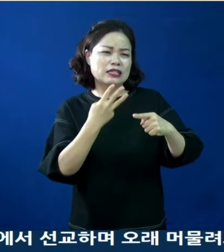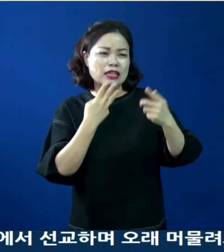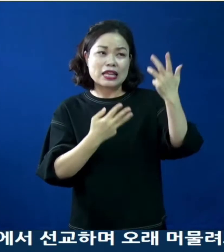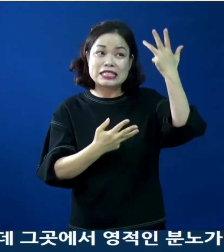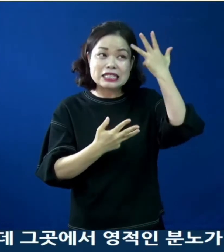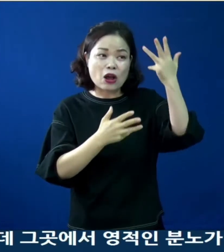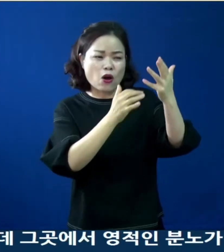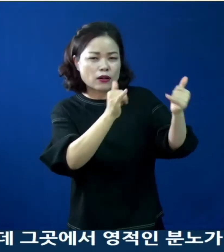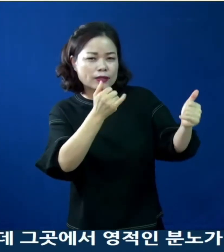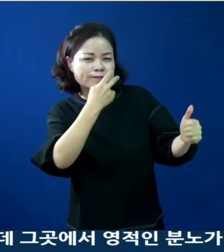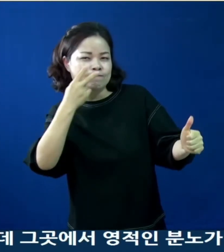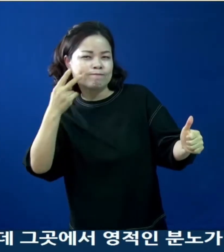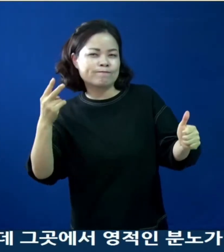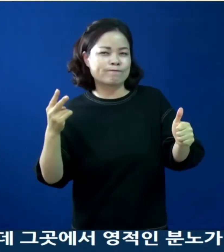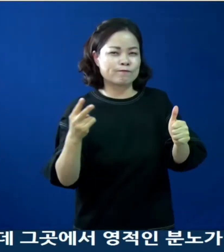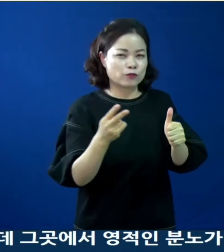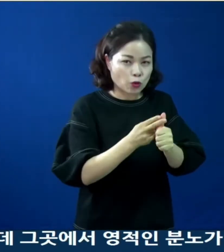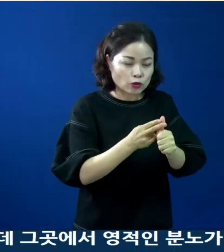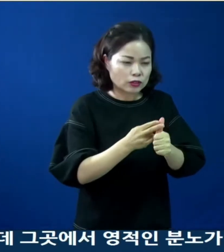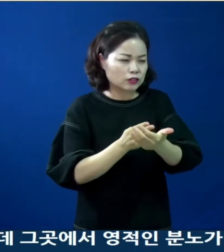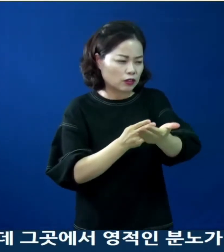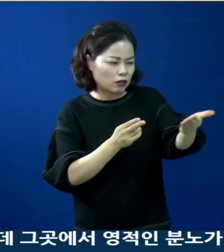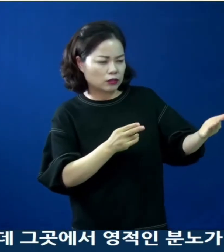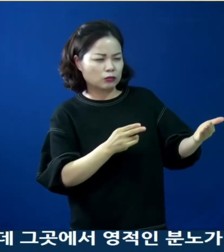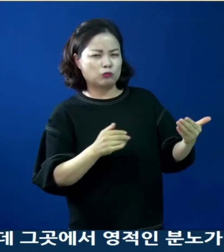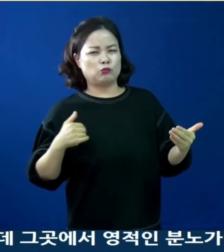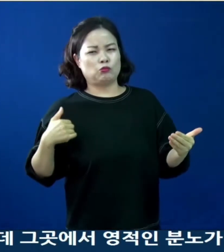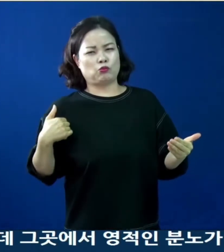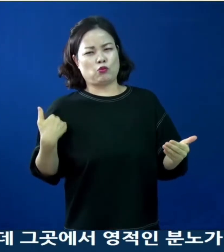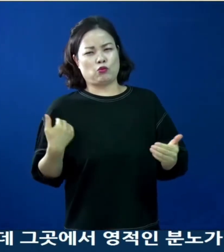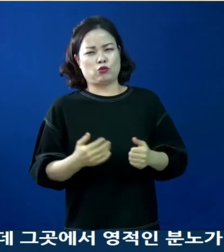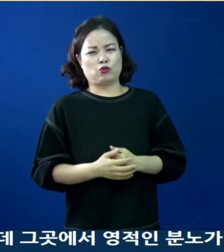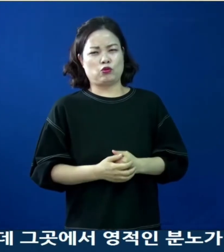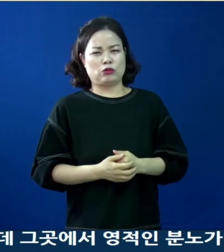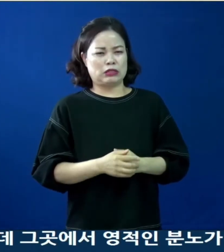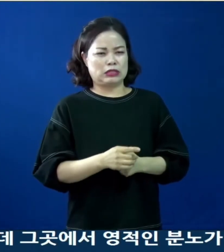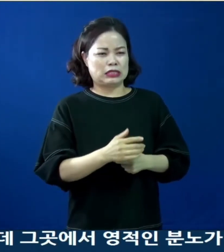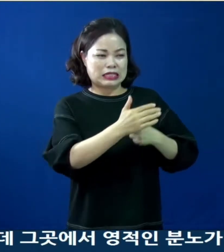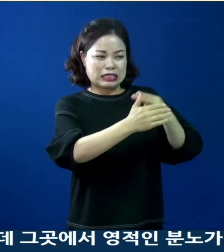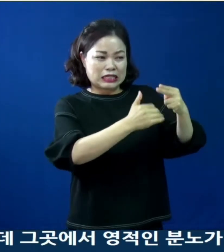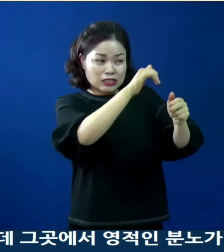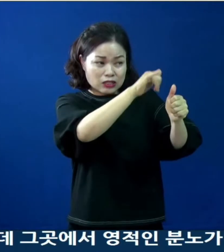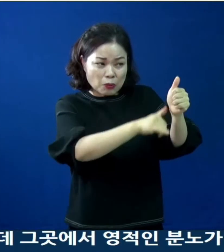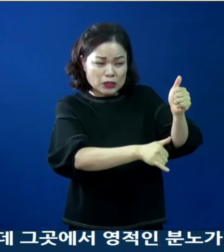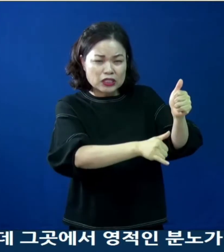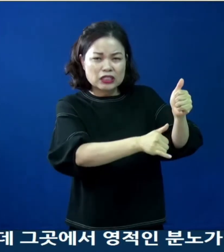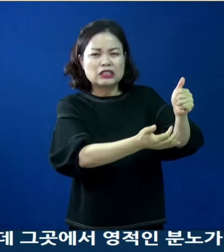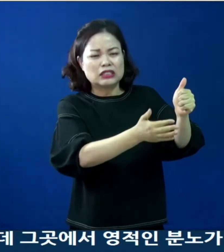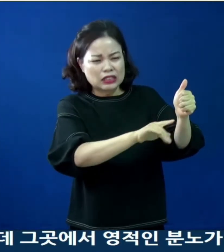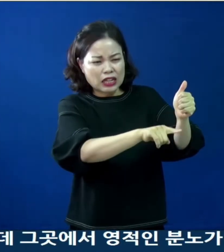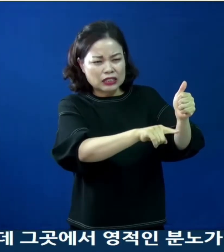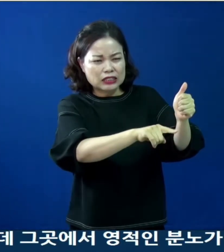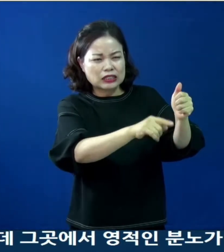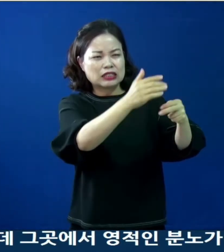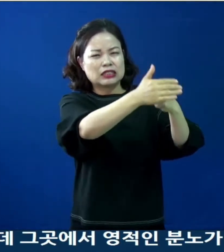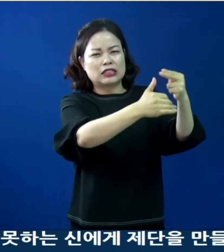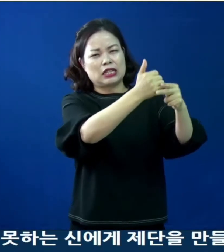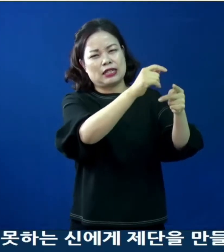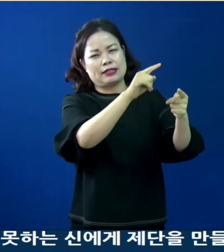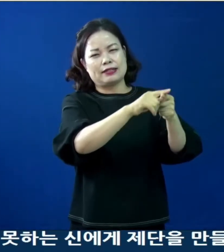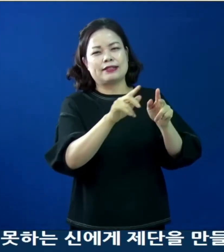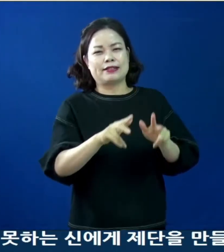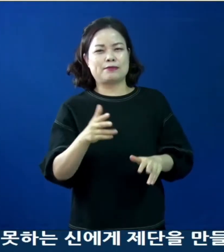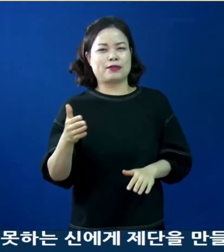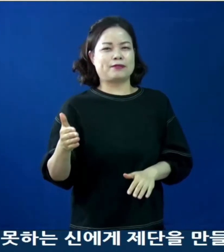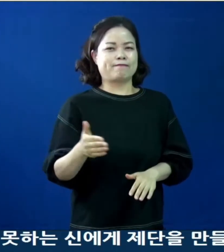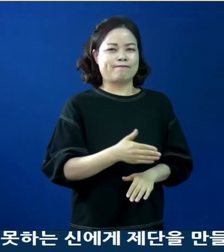철학자들에게 도전을 하는 겁니다. 너희들은 모르고 그 신을 섬기는데 너희들이 섬기는 그 신에 대해서 내가